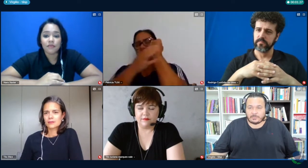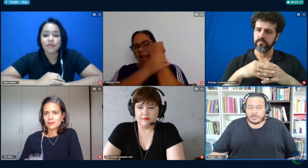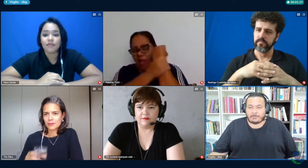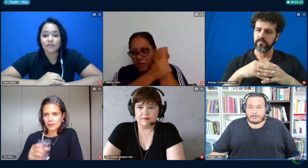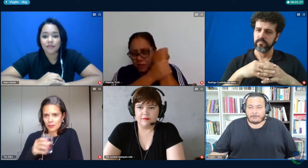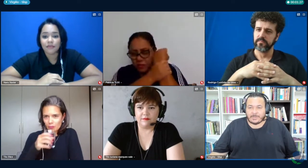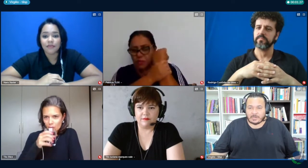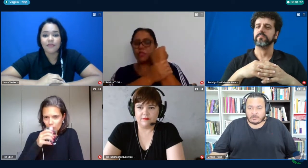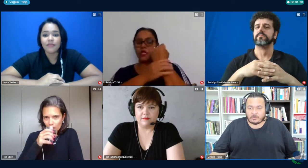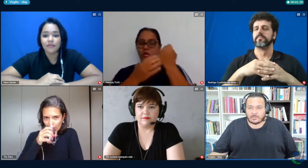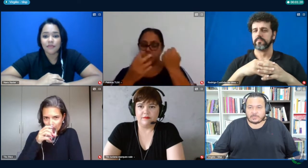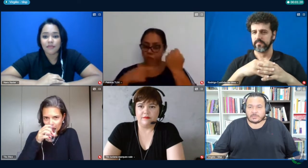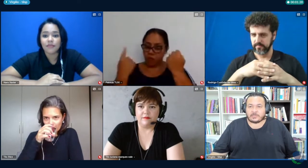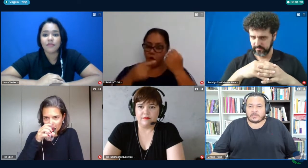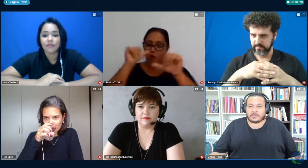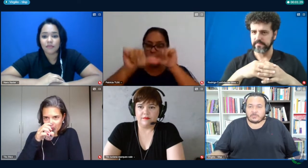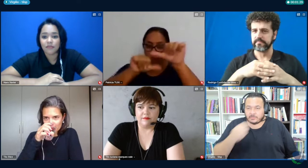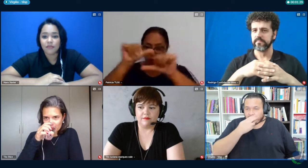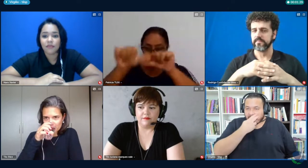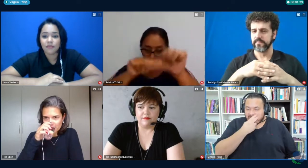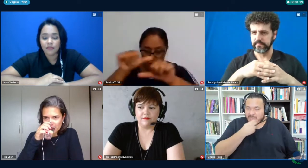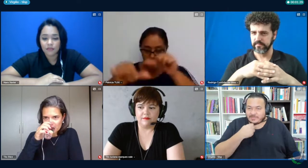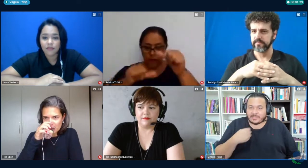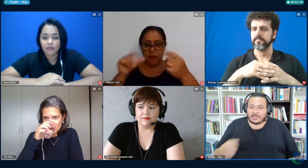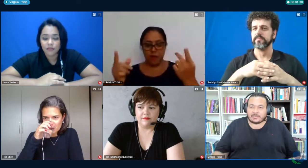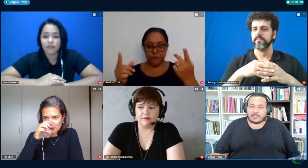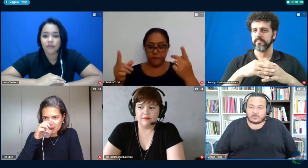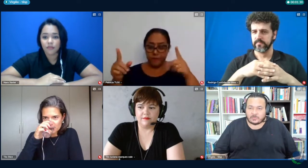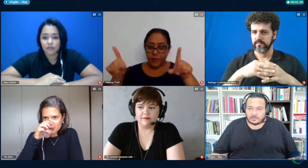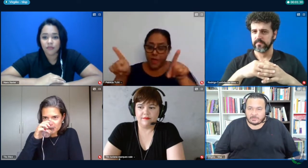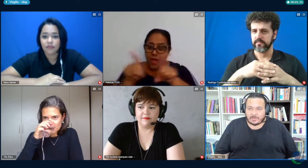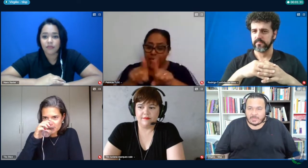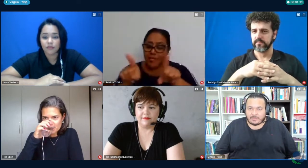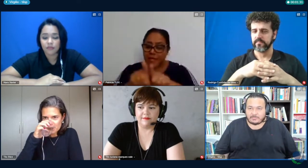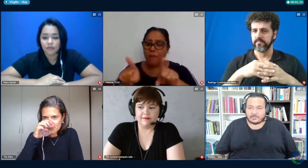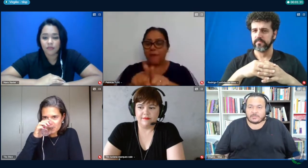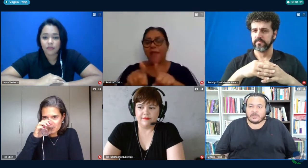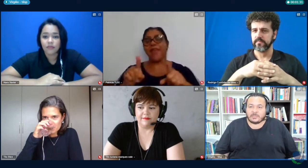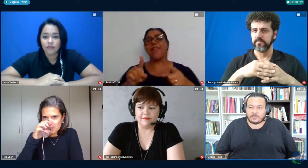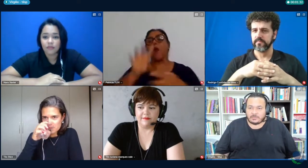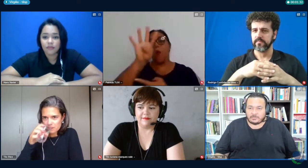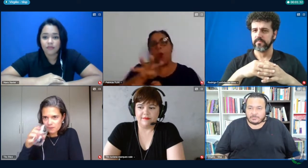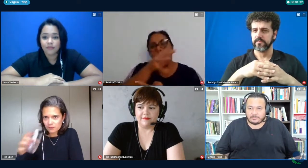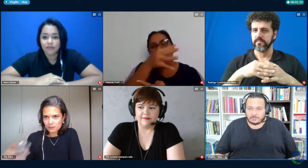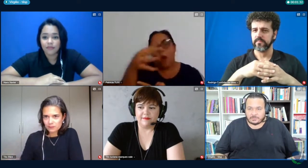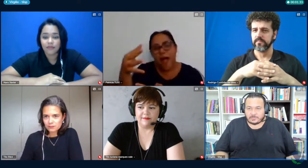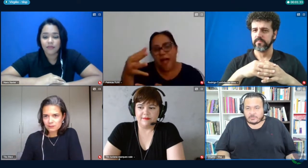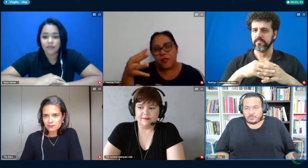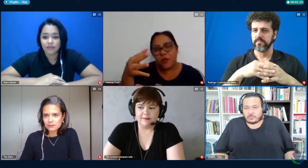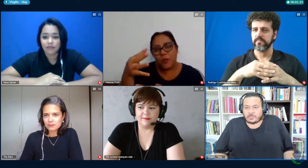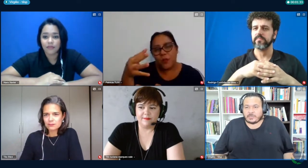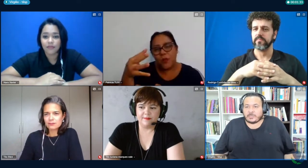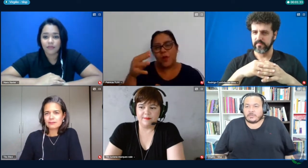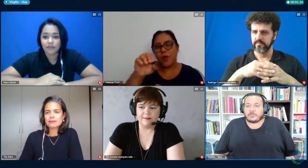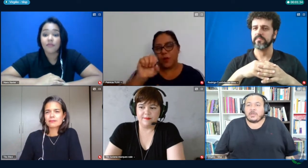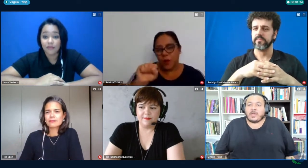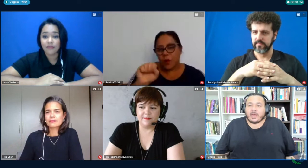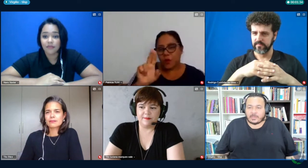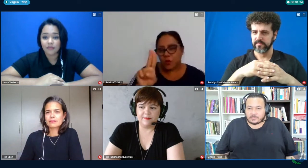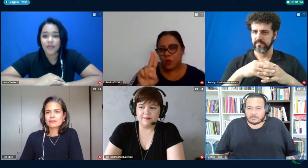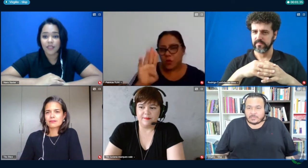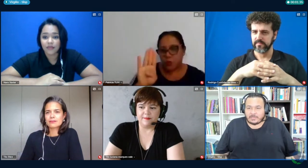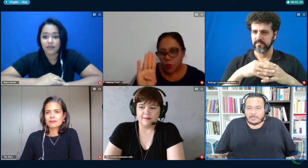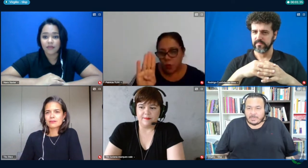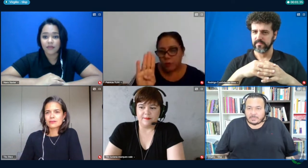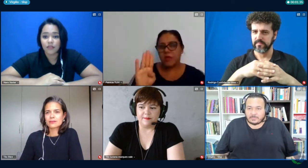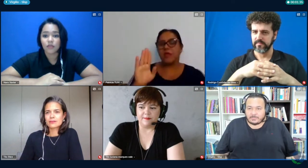Agradeço também pela correção, atenta a todas as palavras que você sugeriu, a